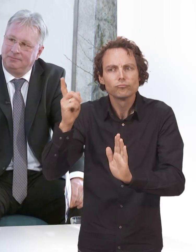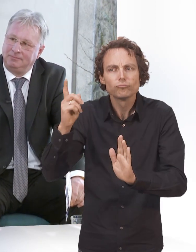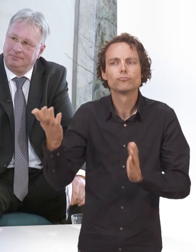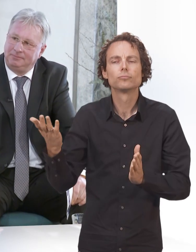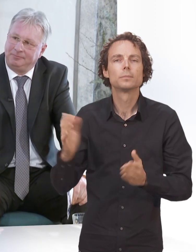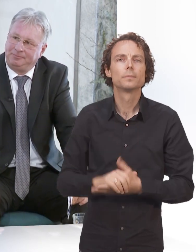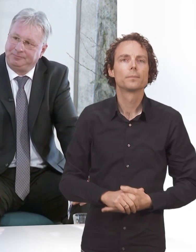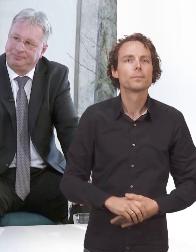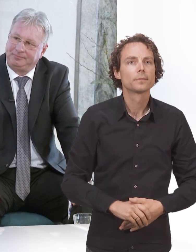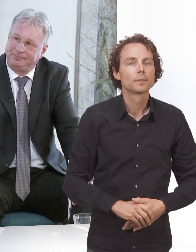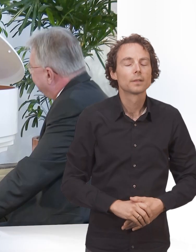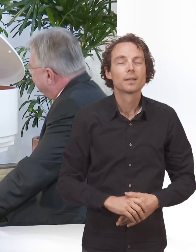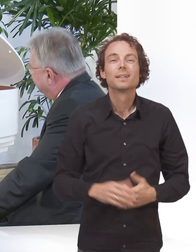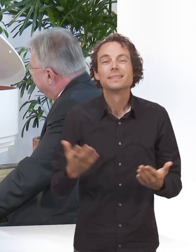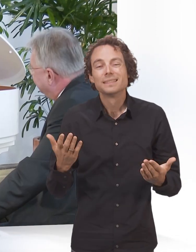Ja,